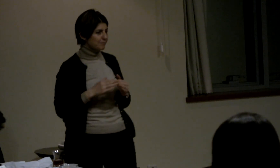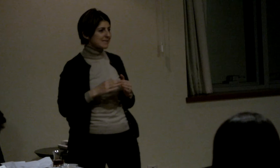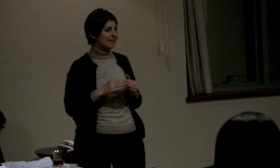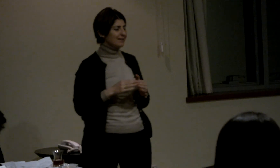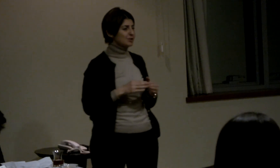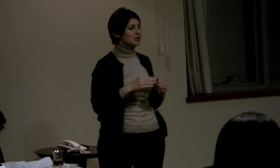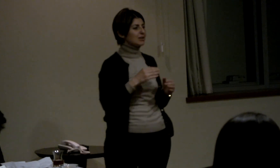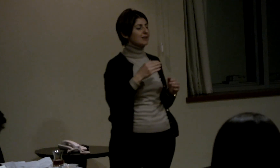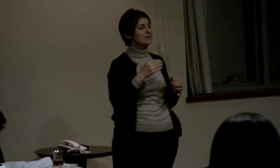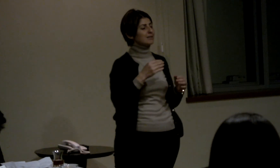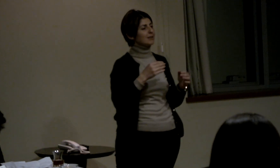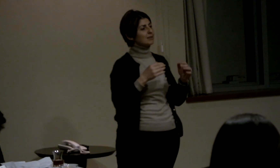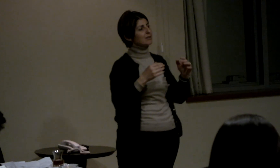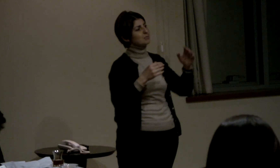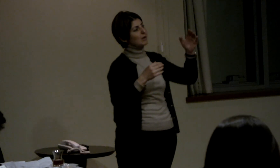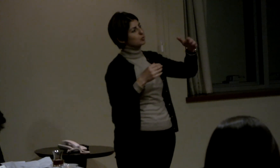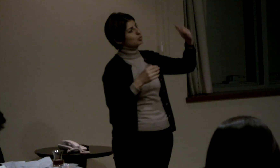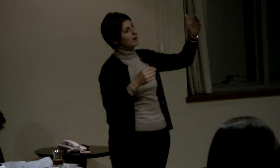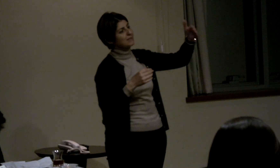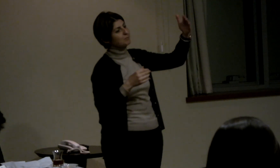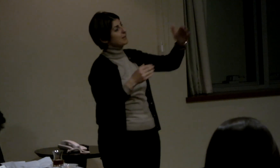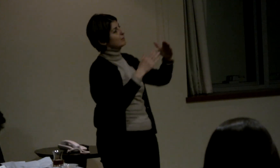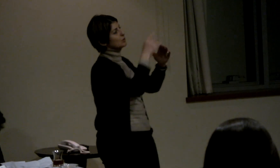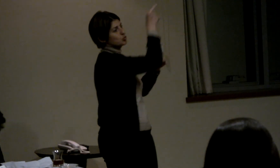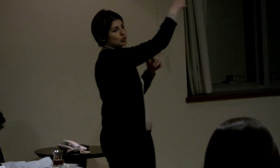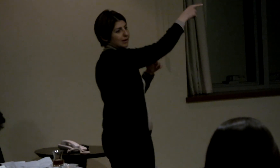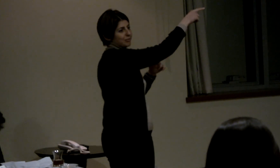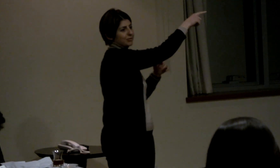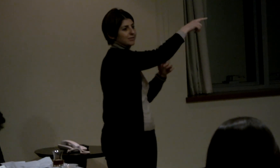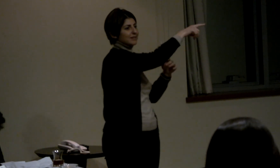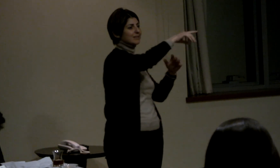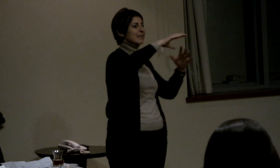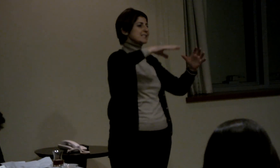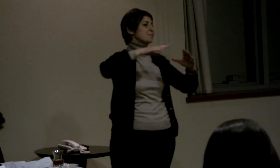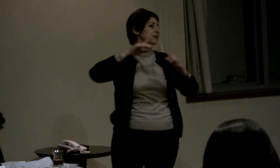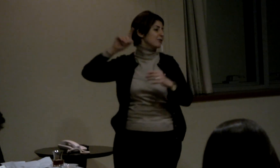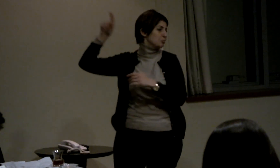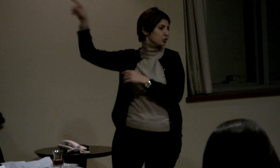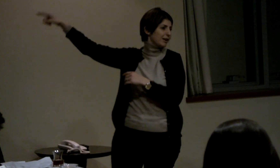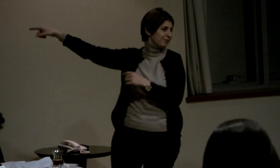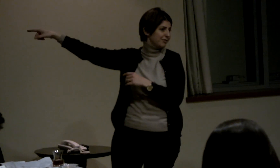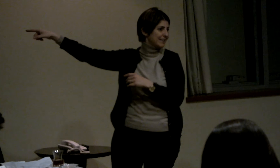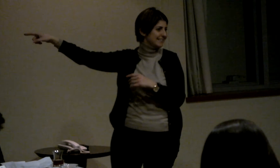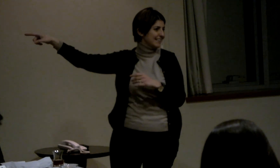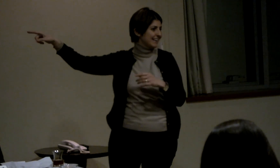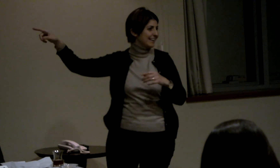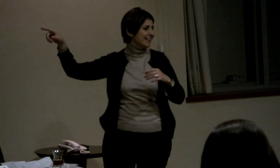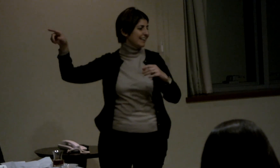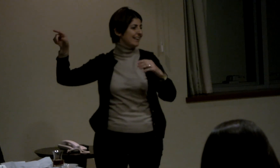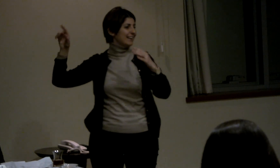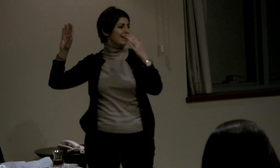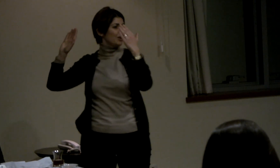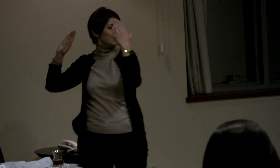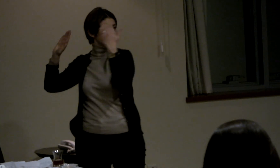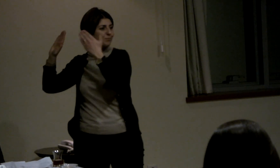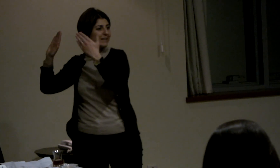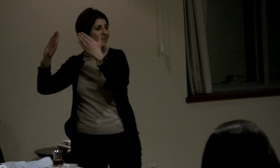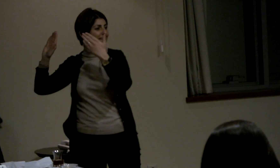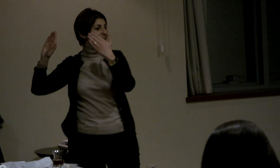mesela işte atıyorum annemlerin evi şu taraf, teyzemlerin evi bu taraf falan diye. Yön bilmemek